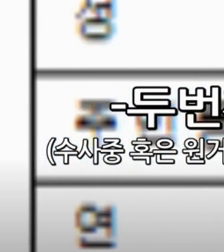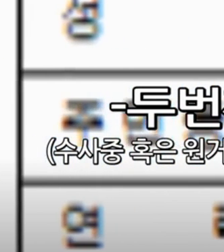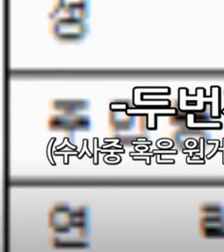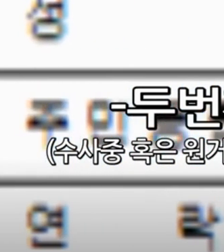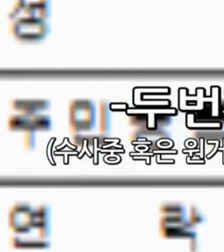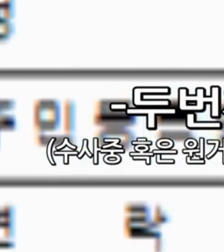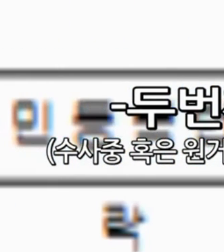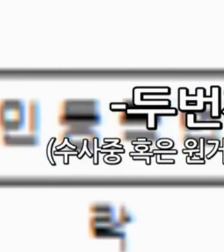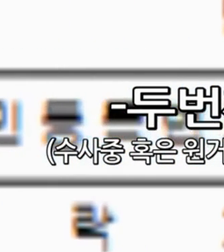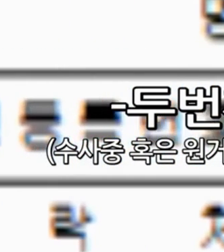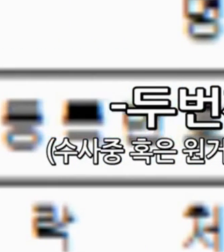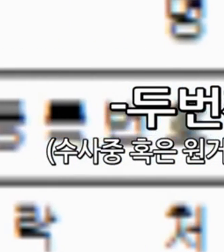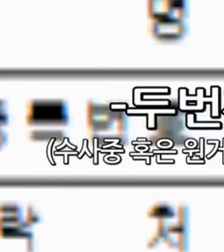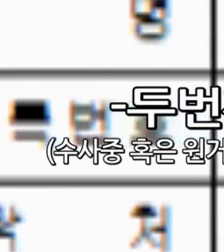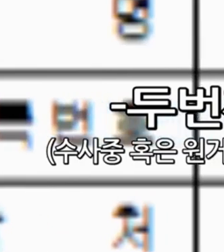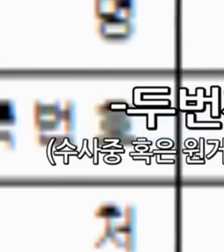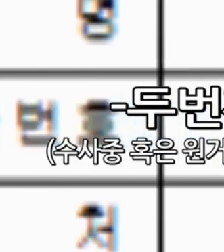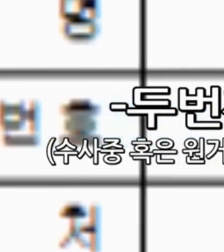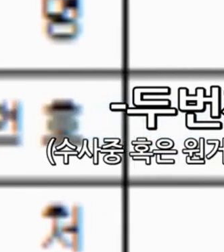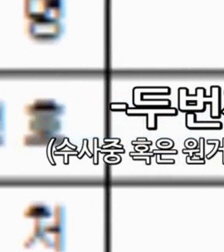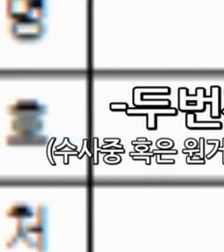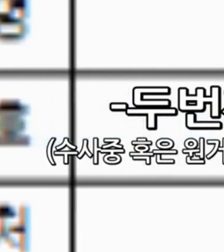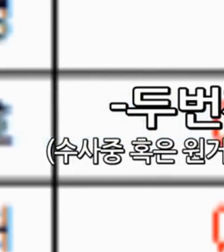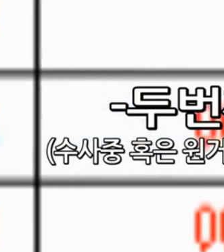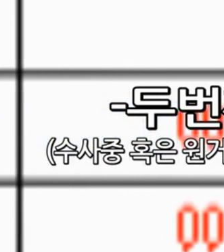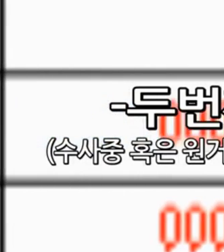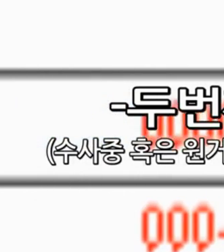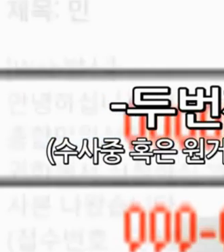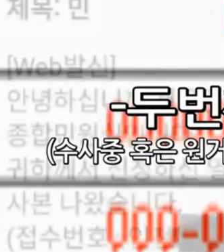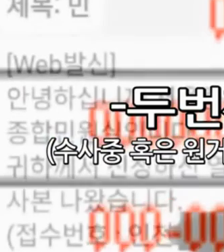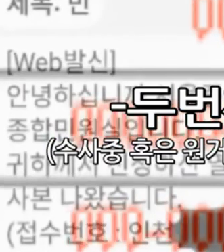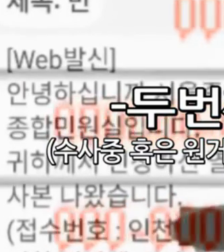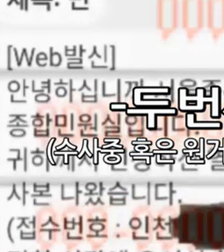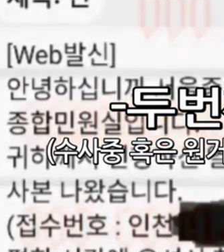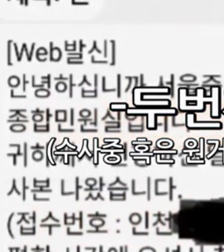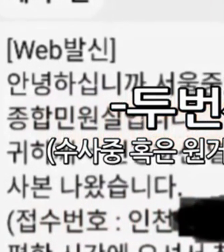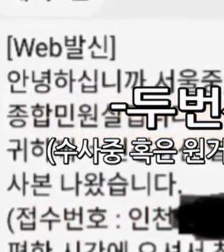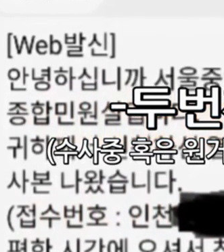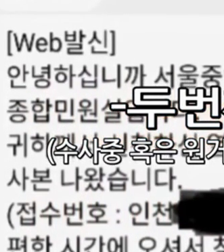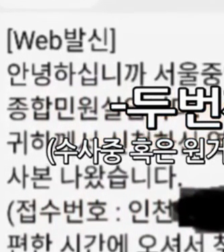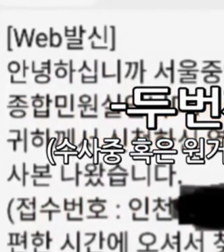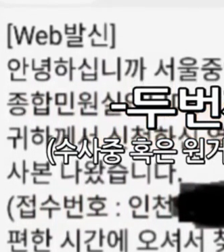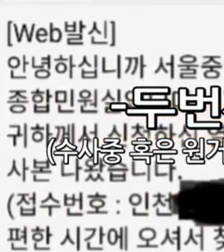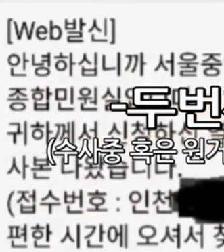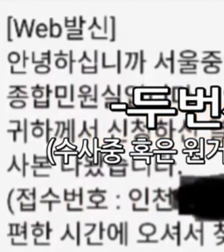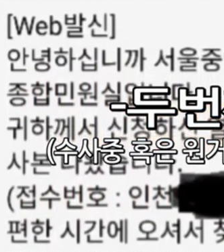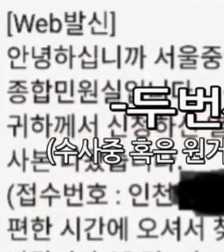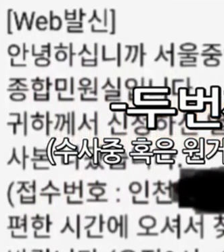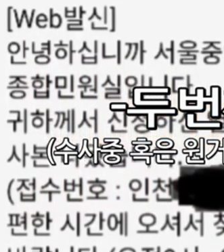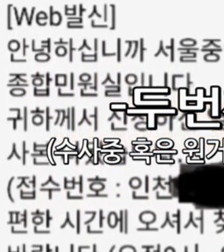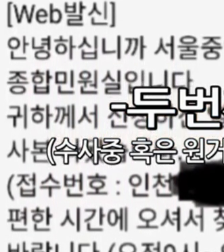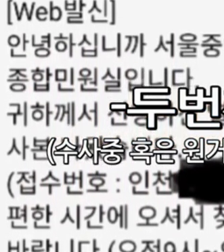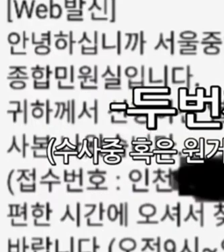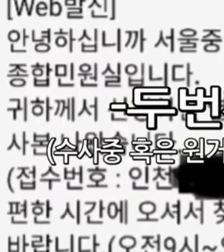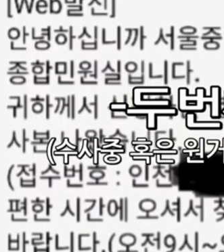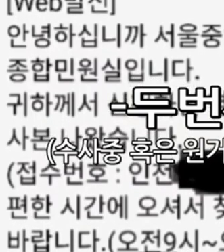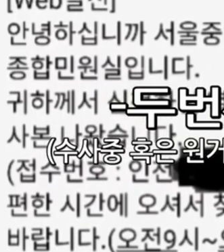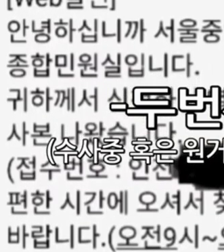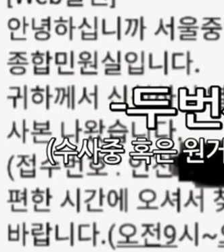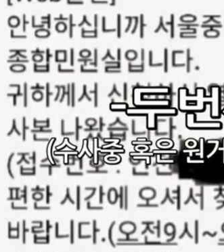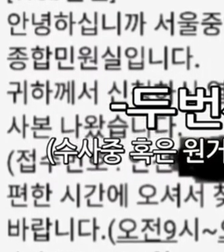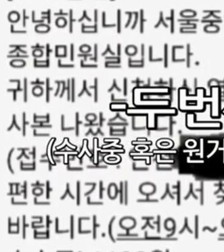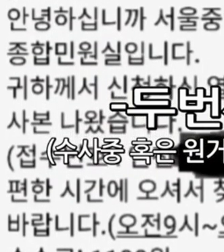됩니다. 신청서에 작성하신 번호로 문자가 오는데 몇 월 며칠 몇 시부터 수령이 가능하며 인지를